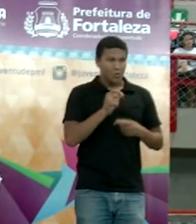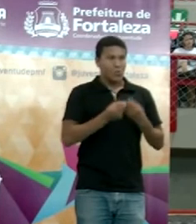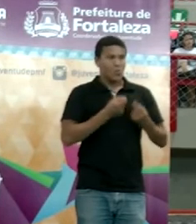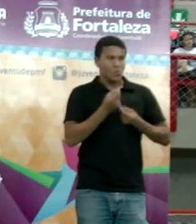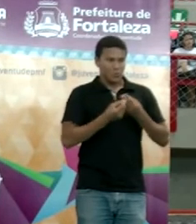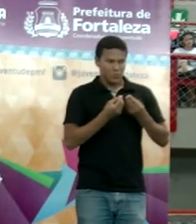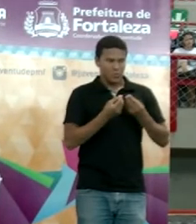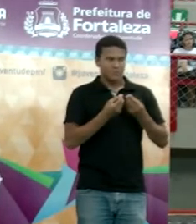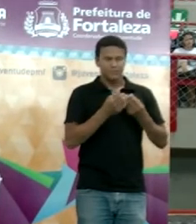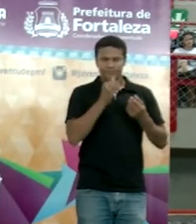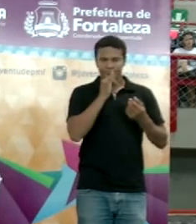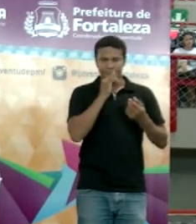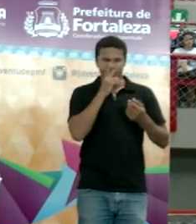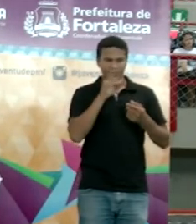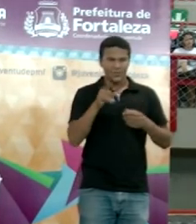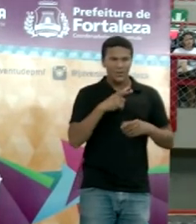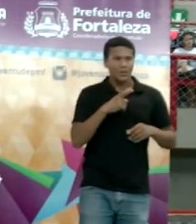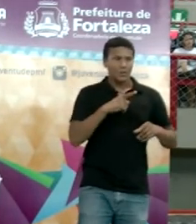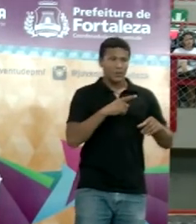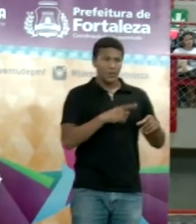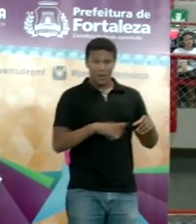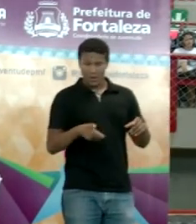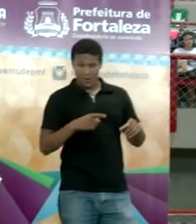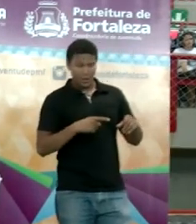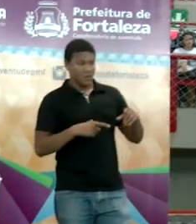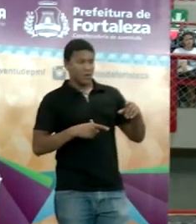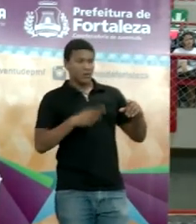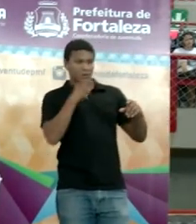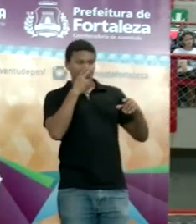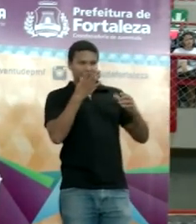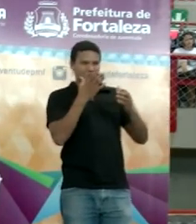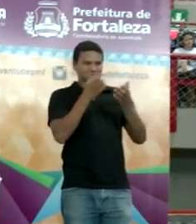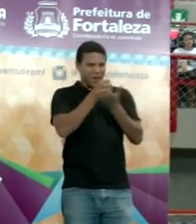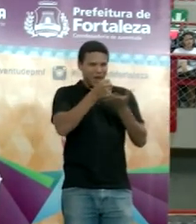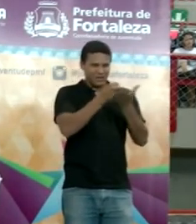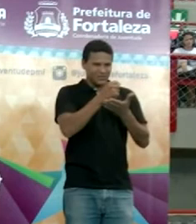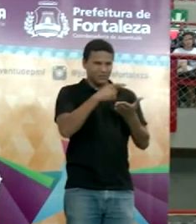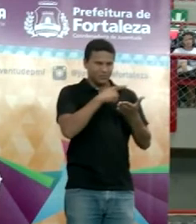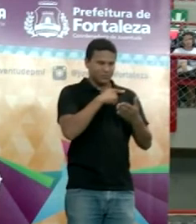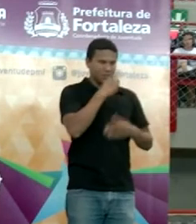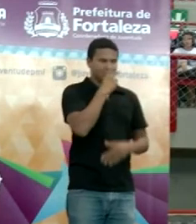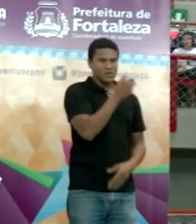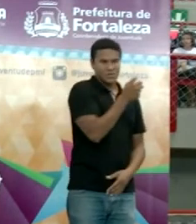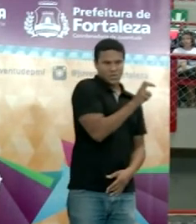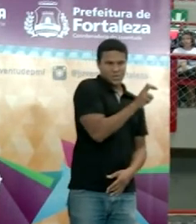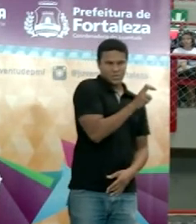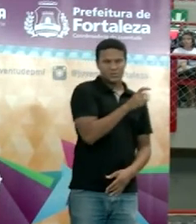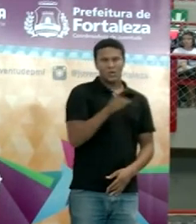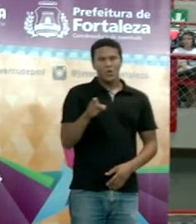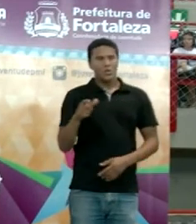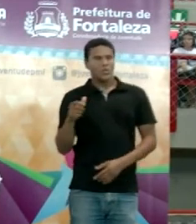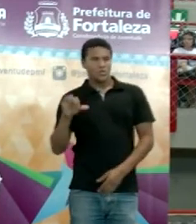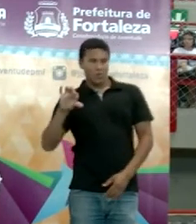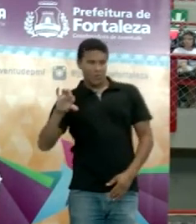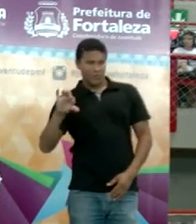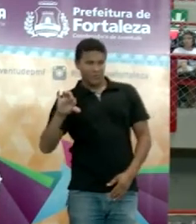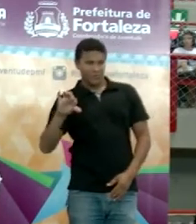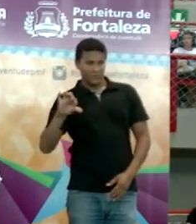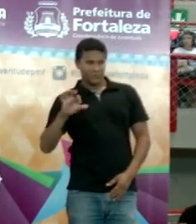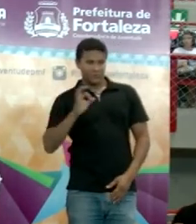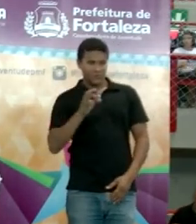Ele me deu as duas bases, uma é 15 e a outra é 9. E ele me deu também o que